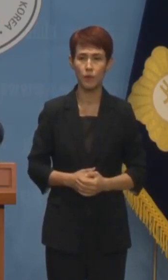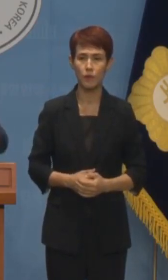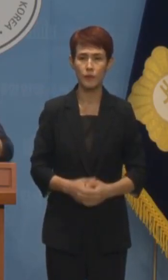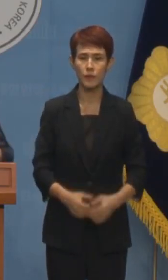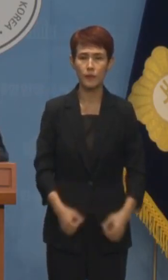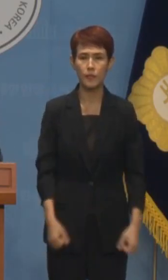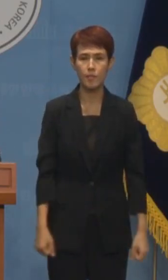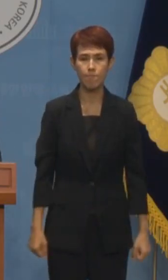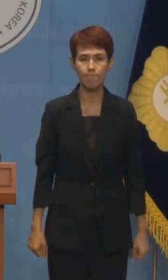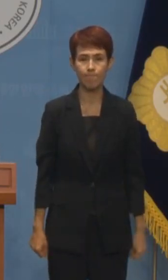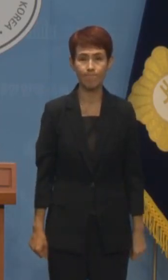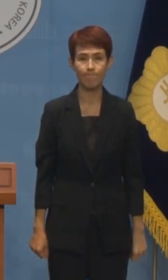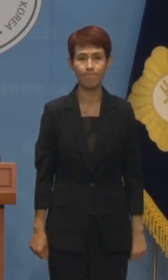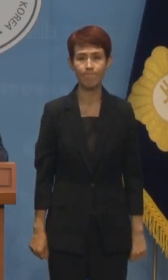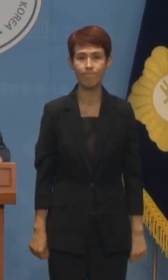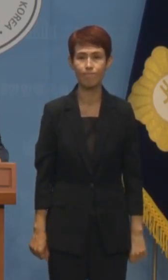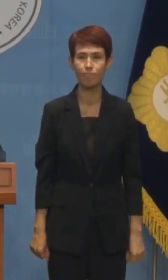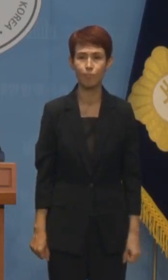네,